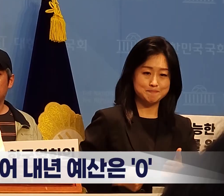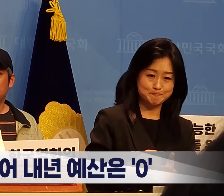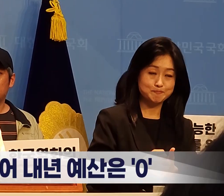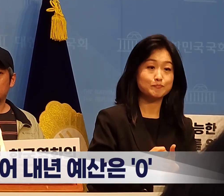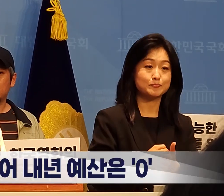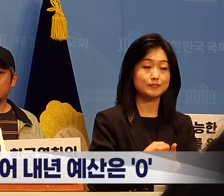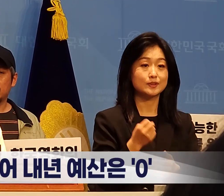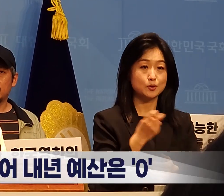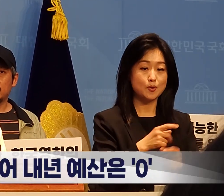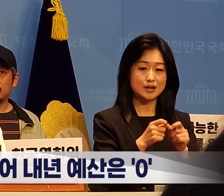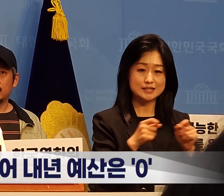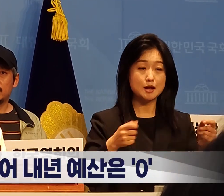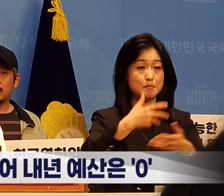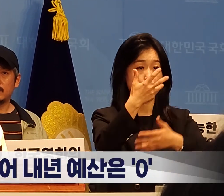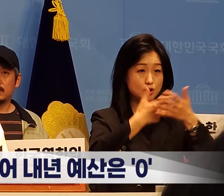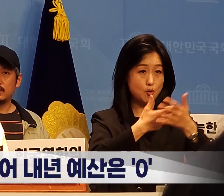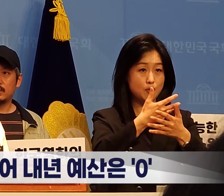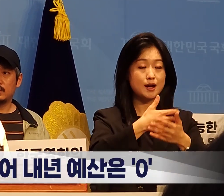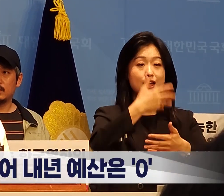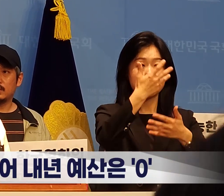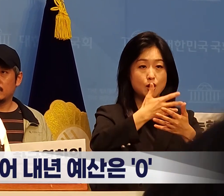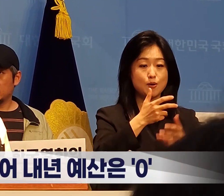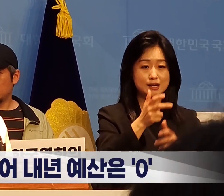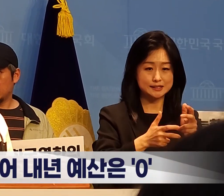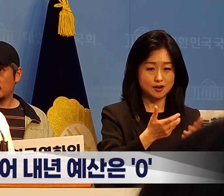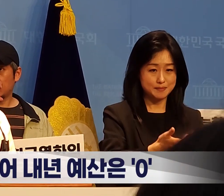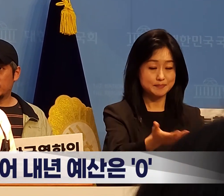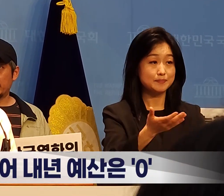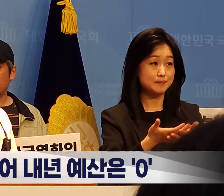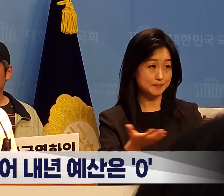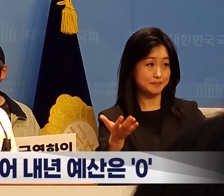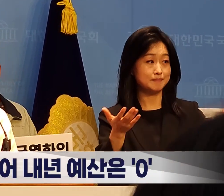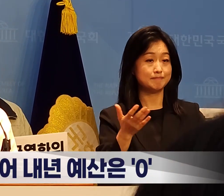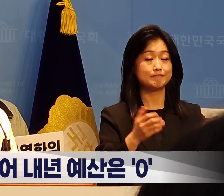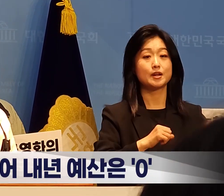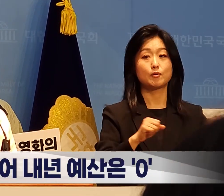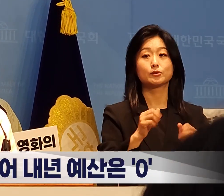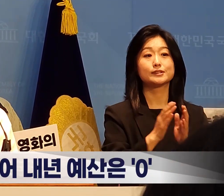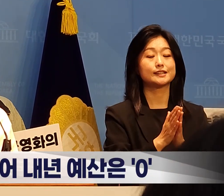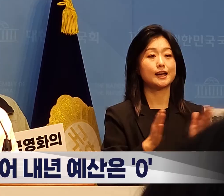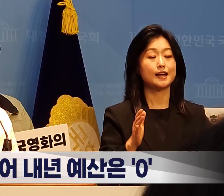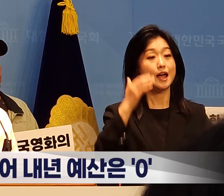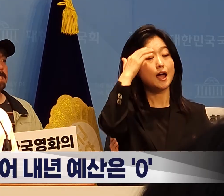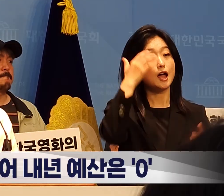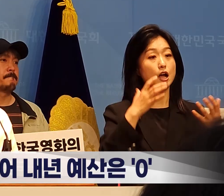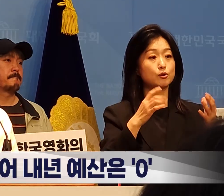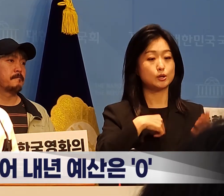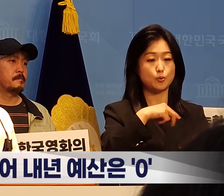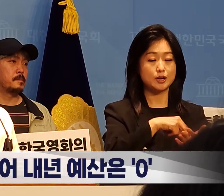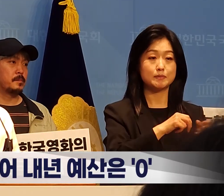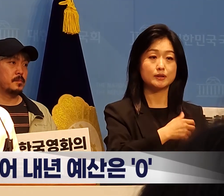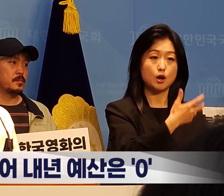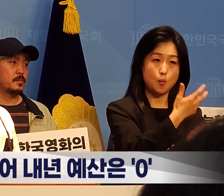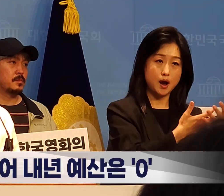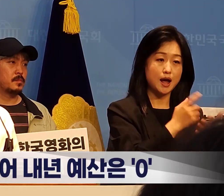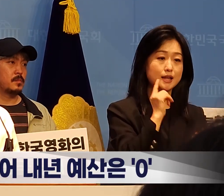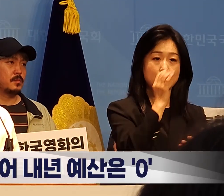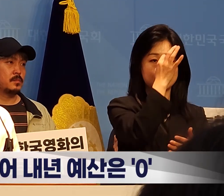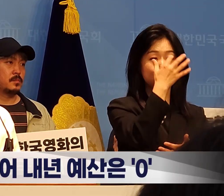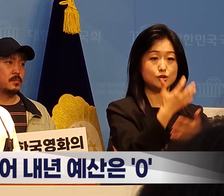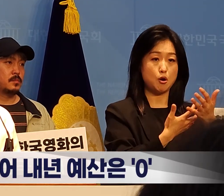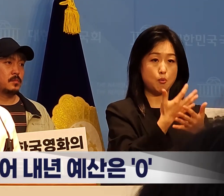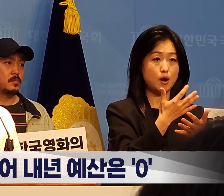829억원 편성했습니다 하지만 서울 독립 영화제는 올해 이미 20% 예산이 삭감된데 이어